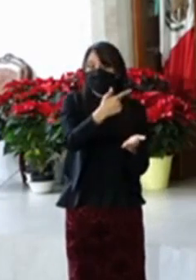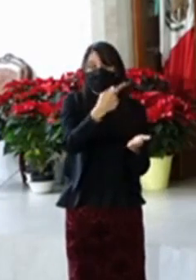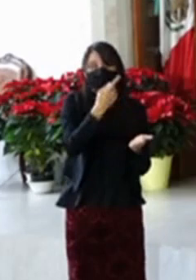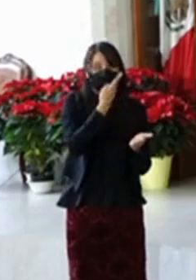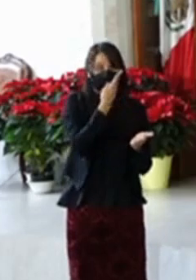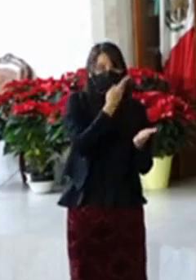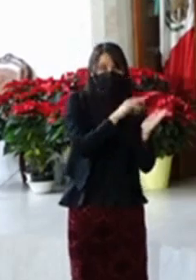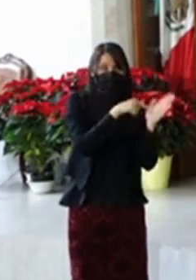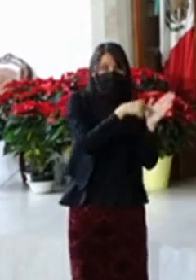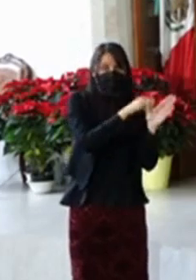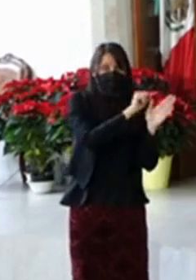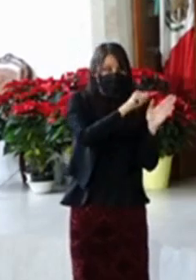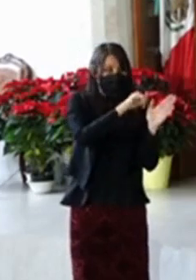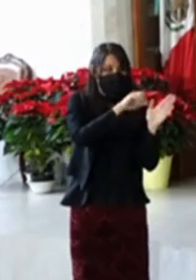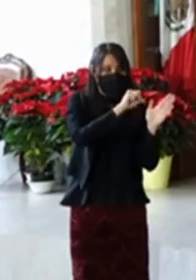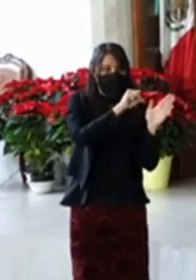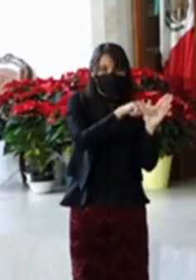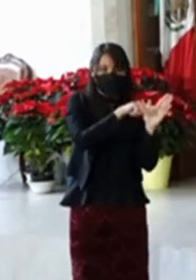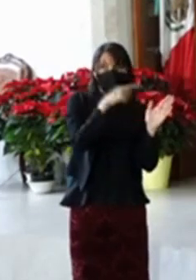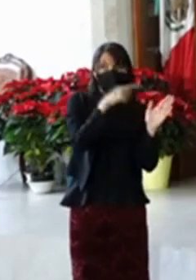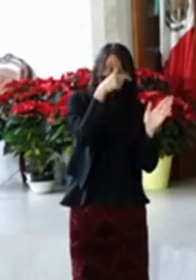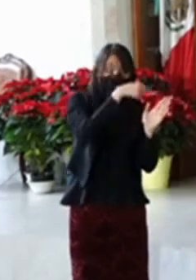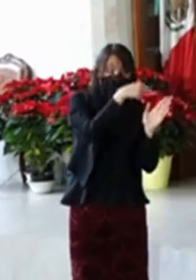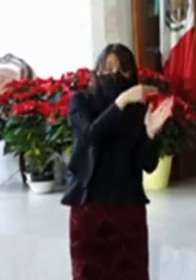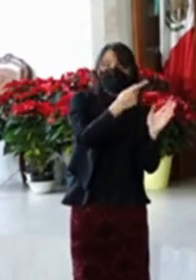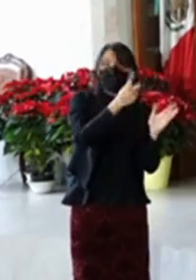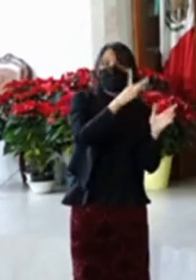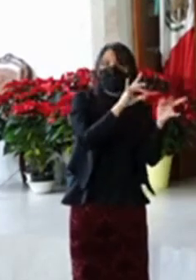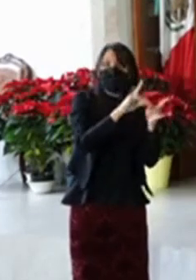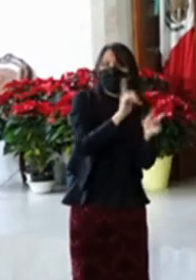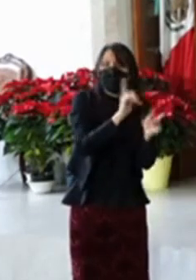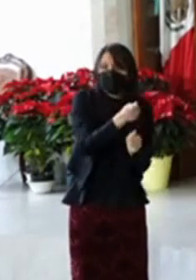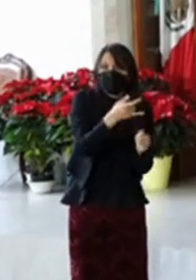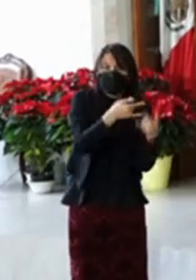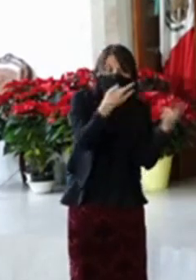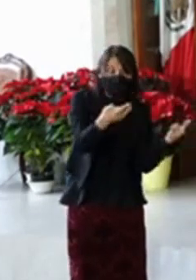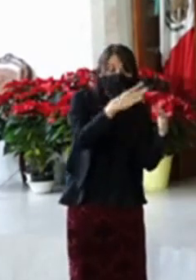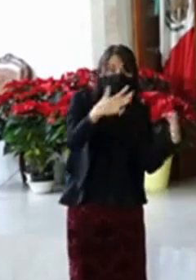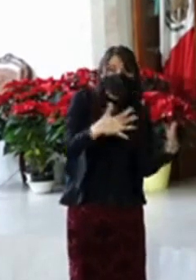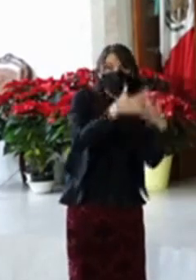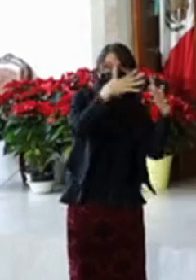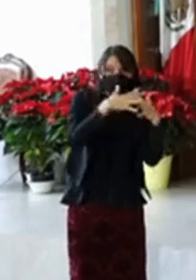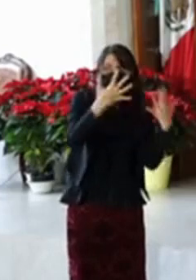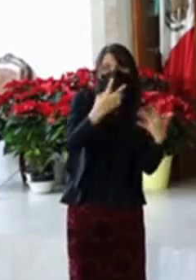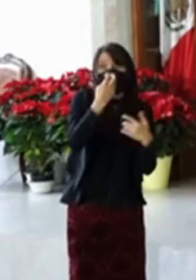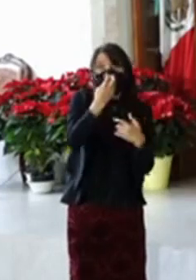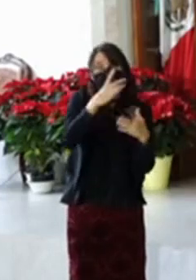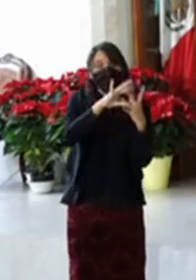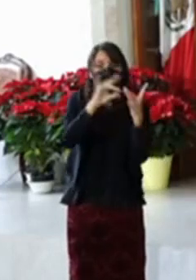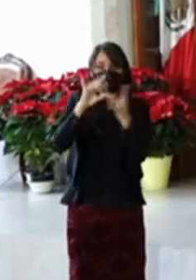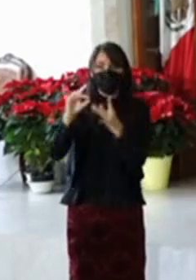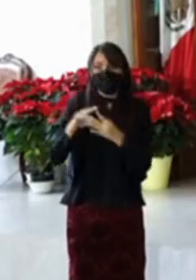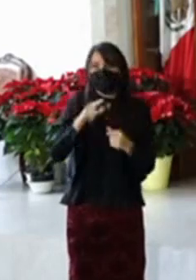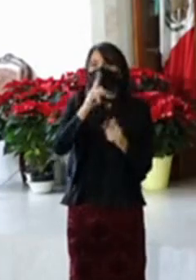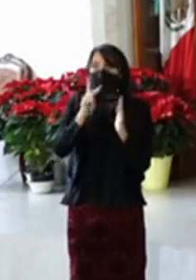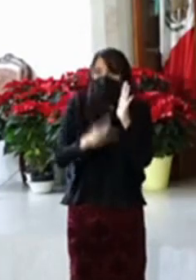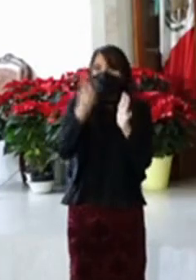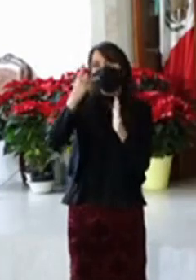Isaías, nuevamente la guerra se dio. Nuevamente